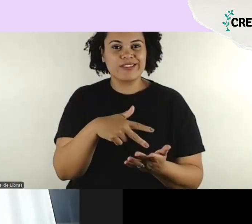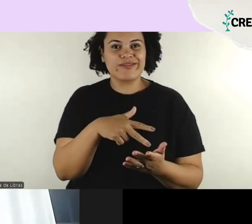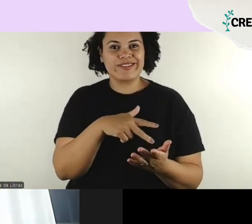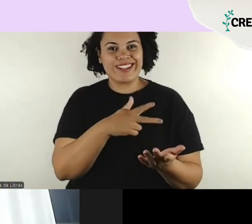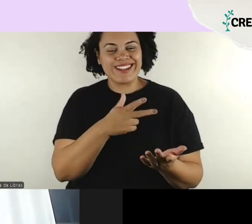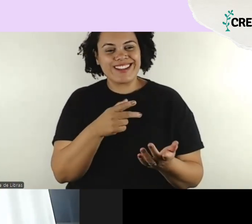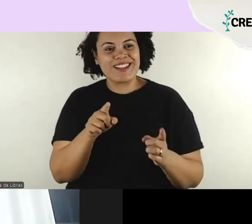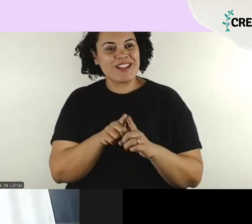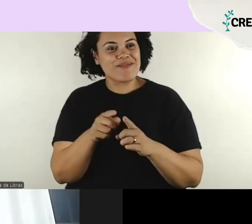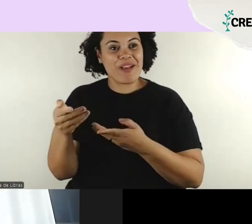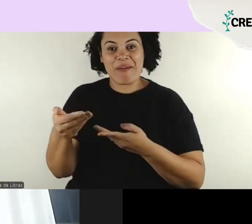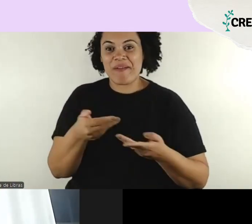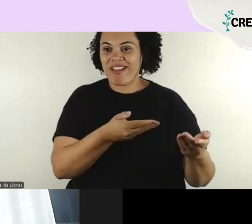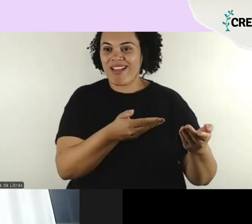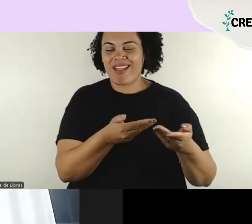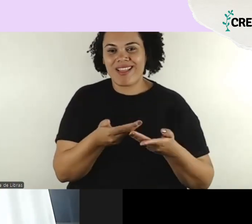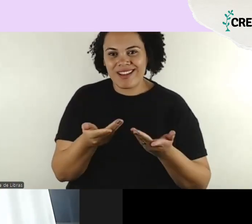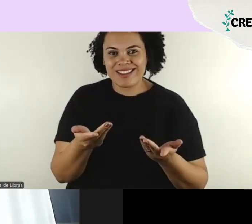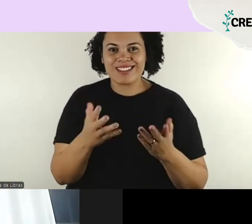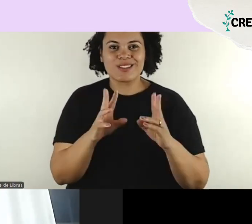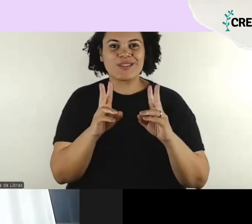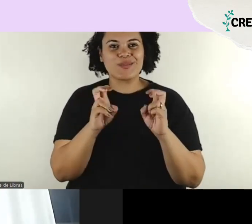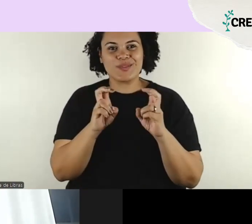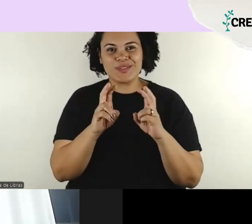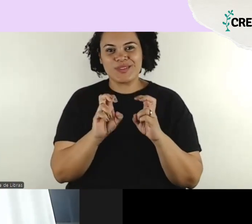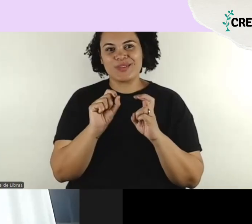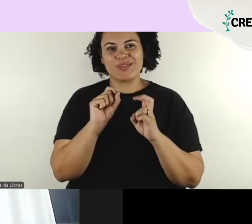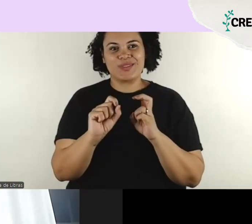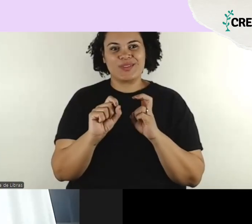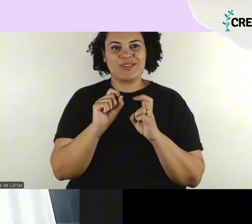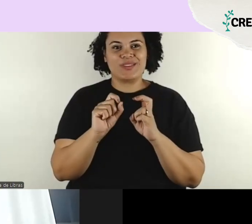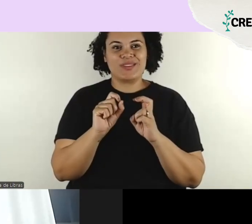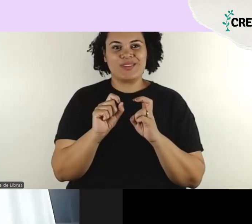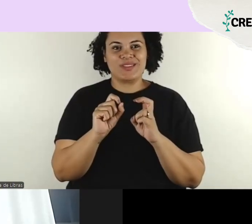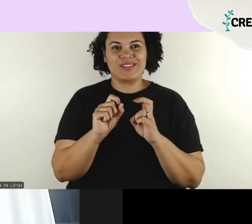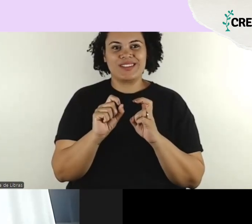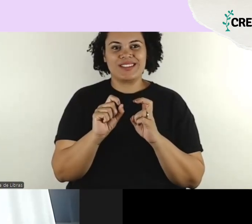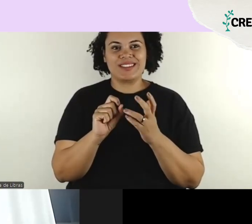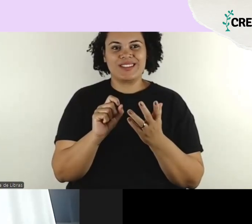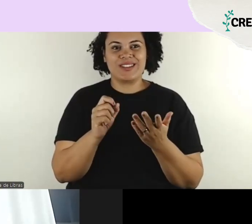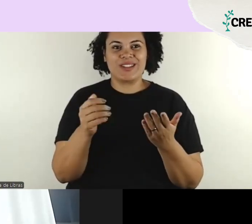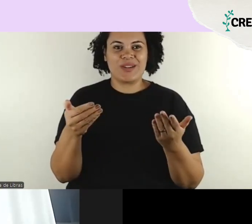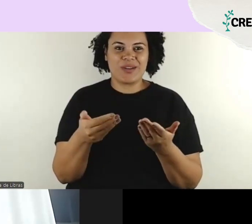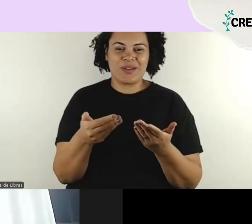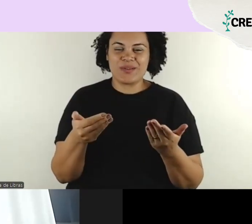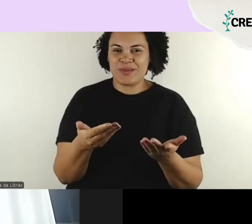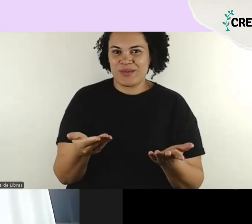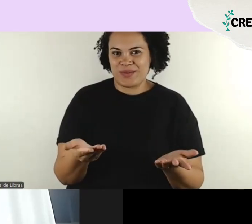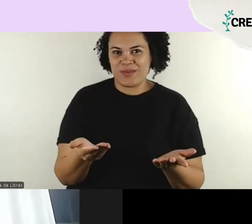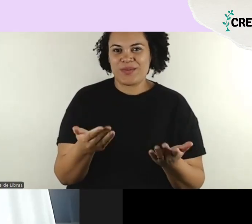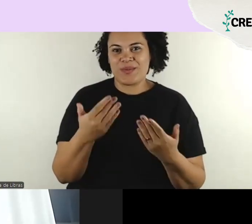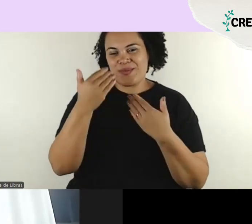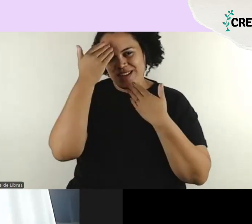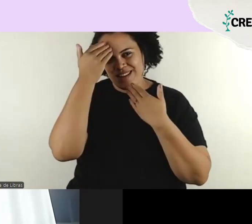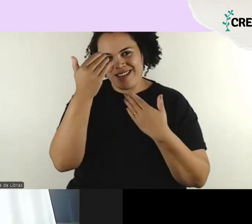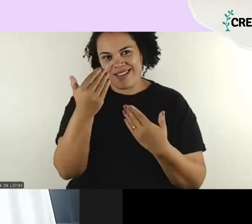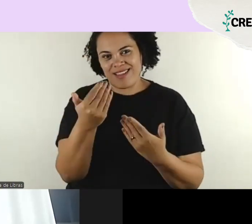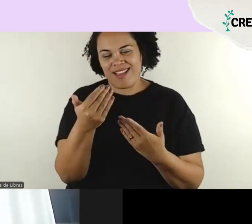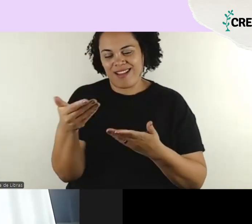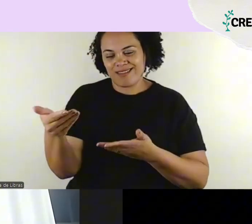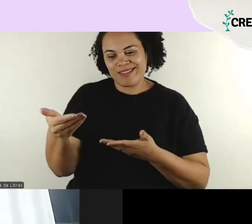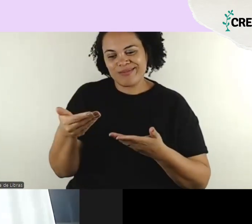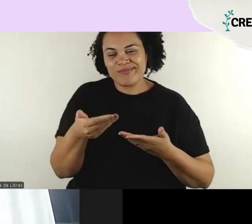requisitada, quando o assunto é esse que a gente está tratando hoje. Muito obrigada por ter